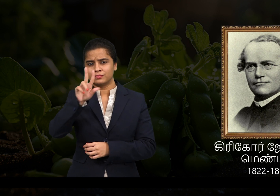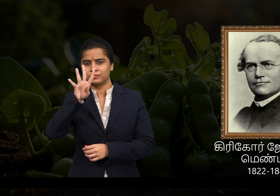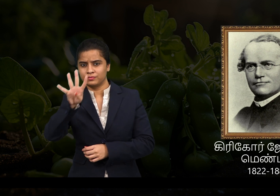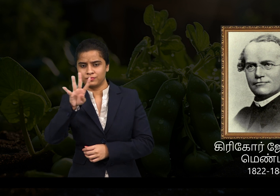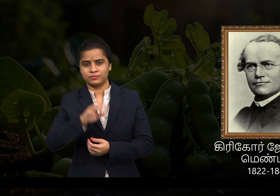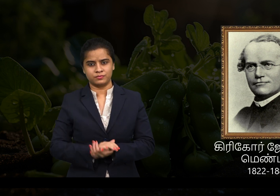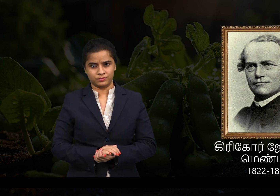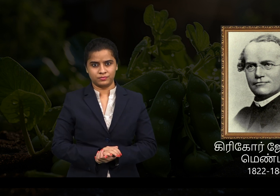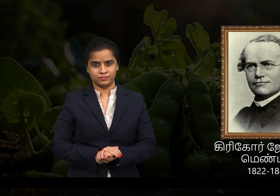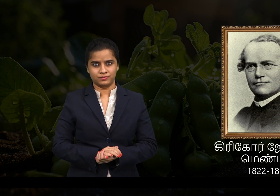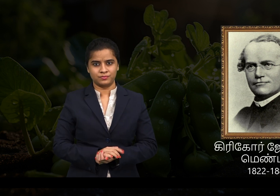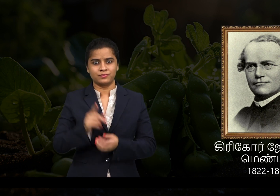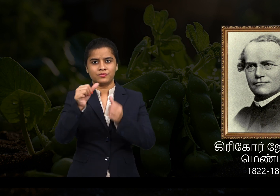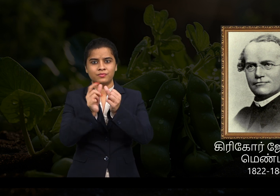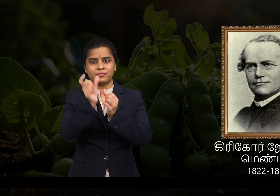1822 முதல்